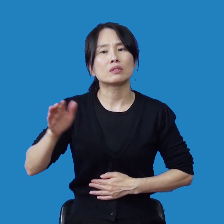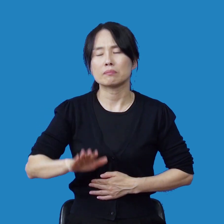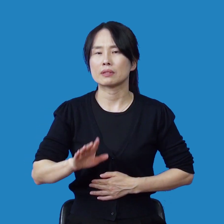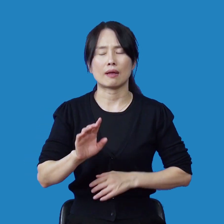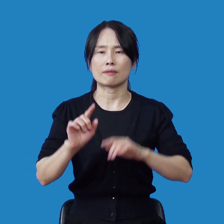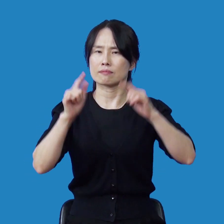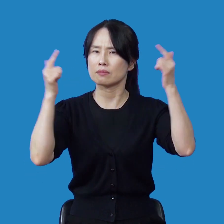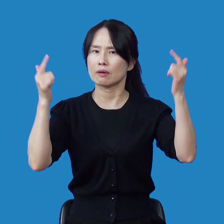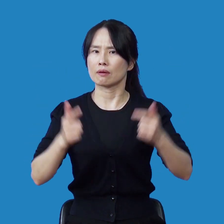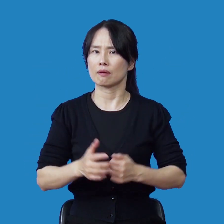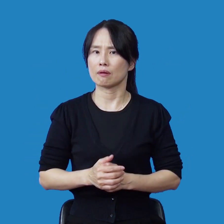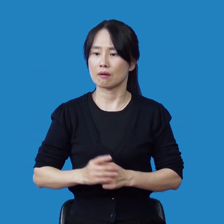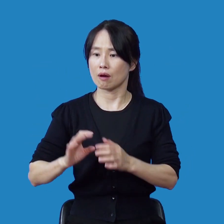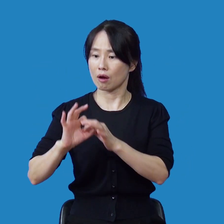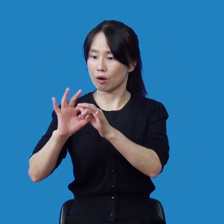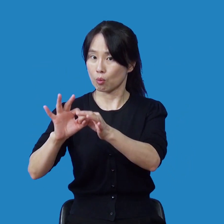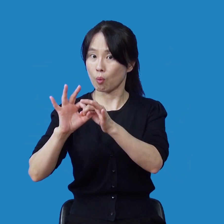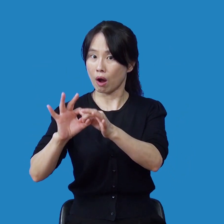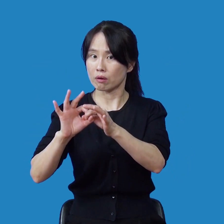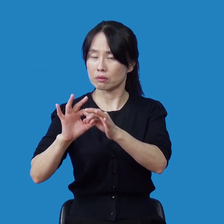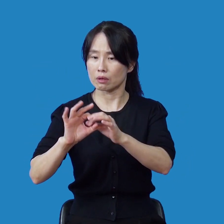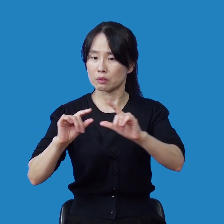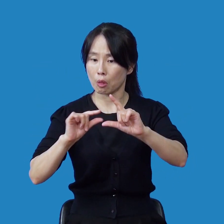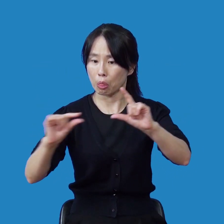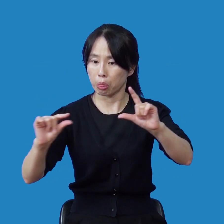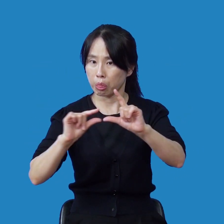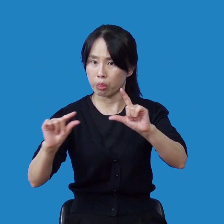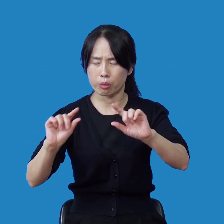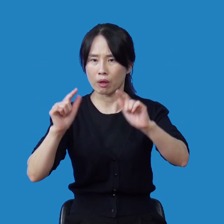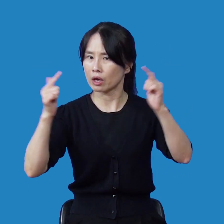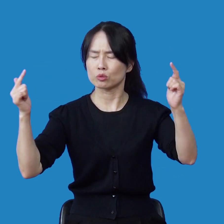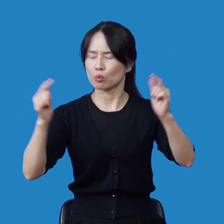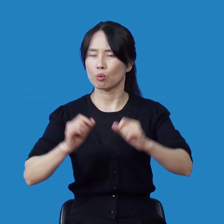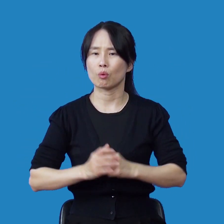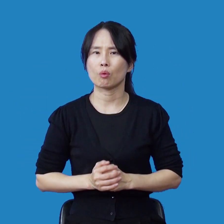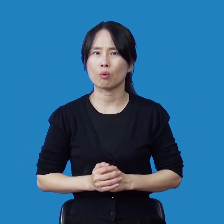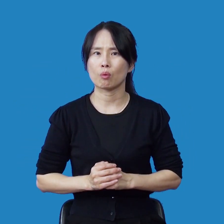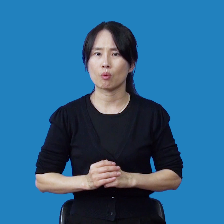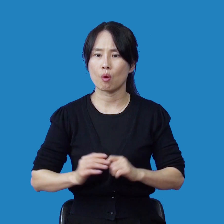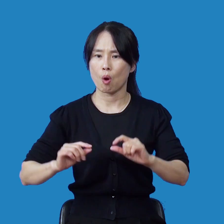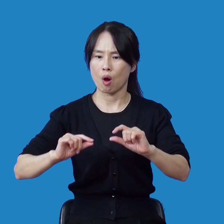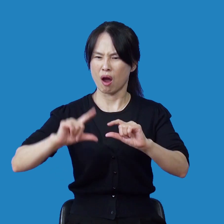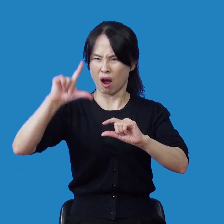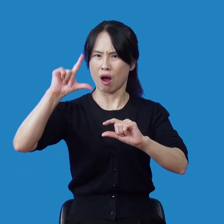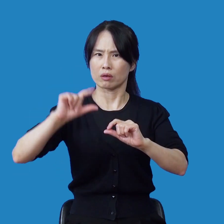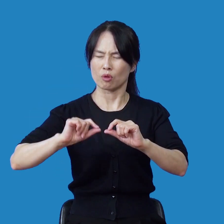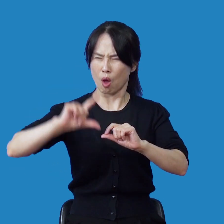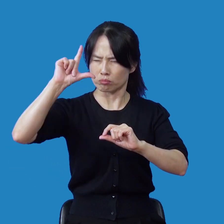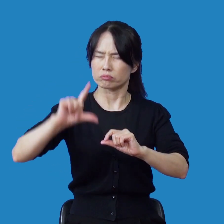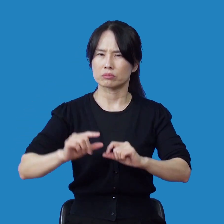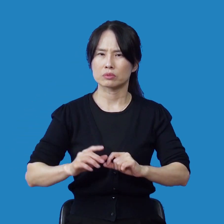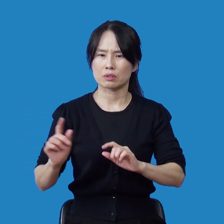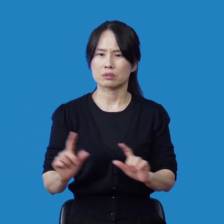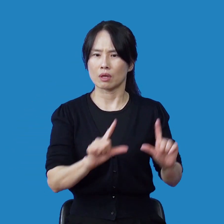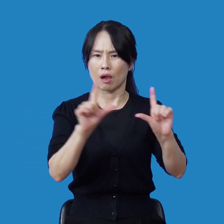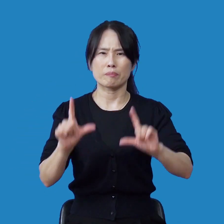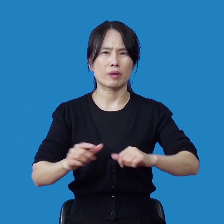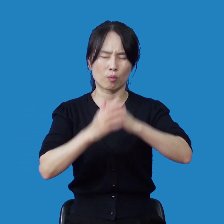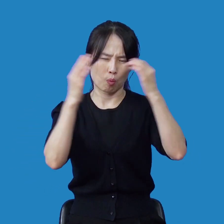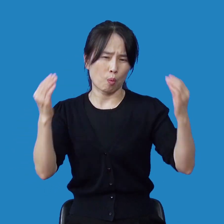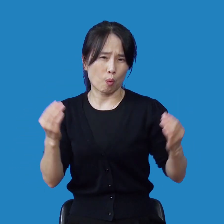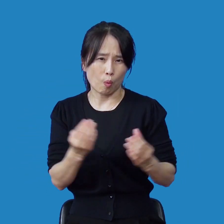아닙니다. 관계는 삶의 여러 영역 중에 하나의 영역이 아니라 관계는 삶의 전부입니다.